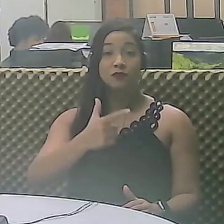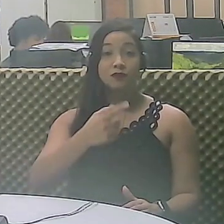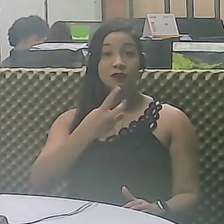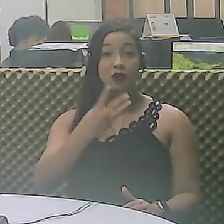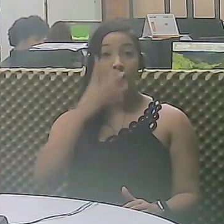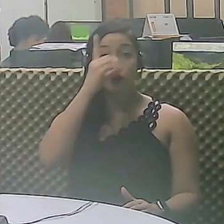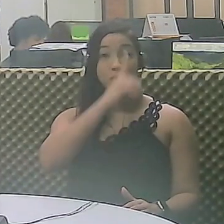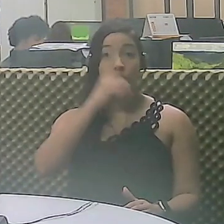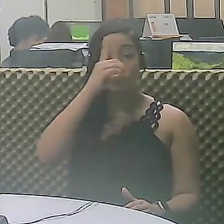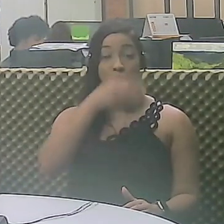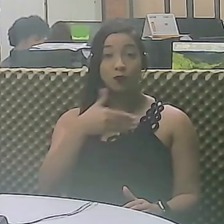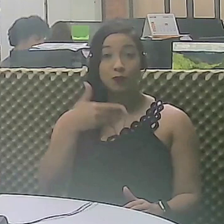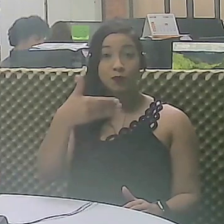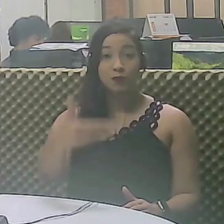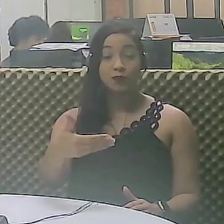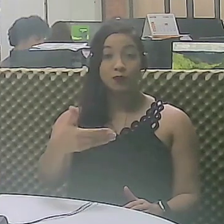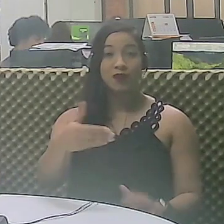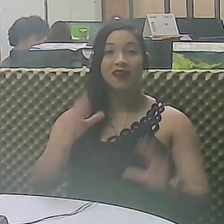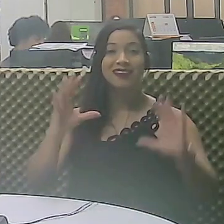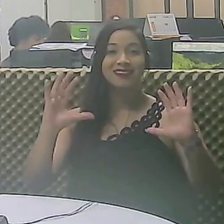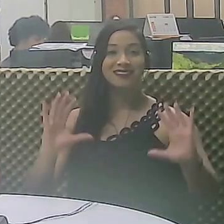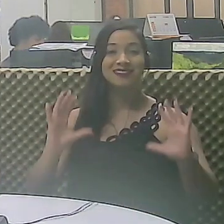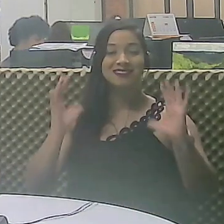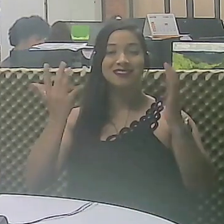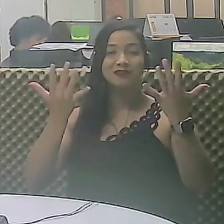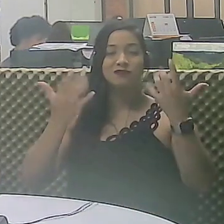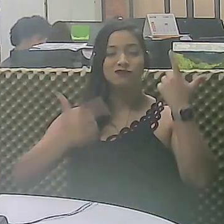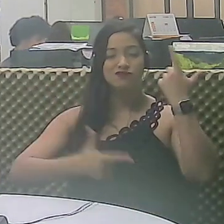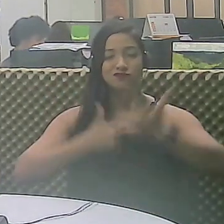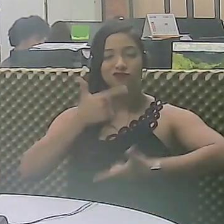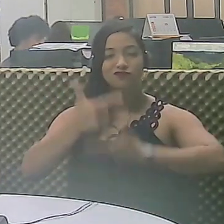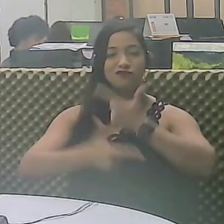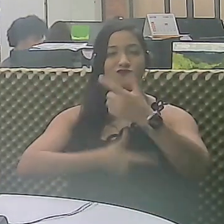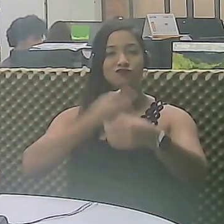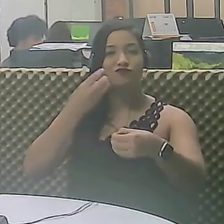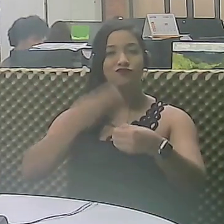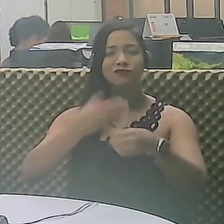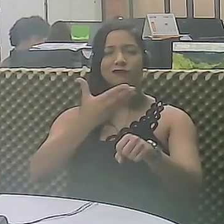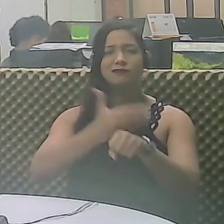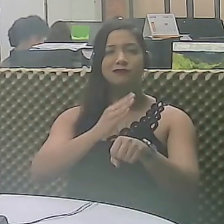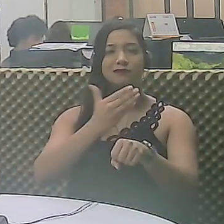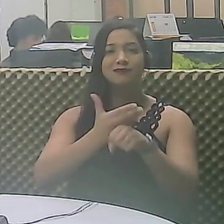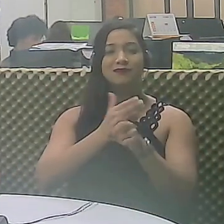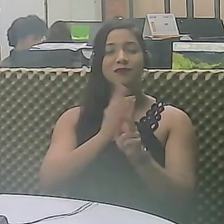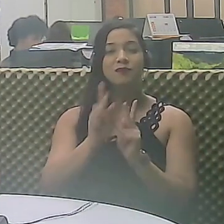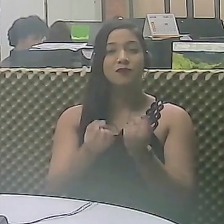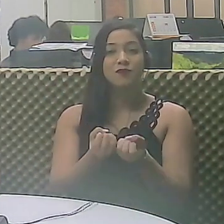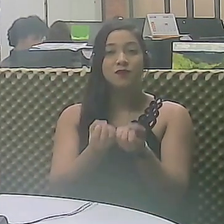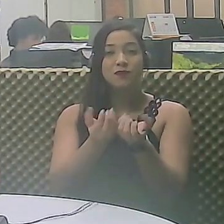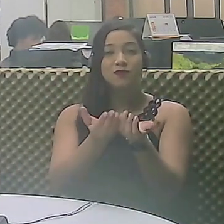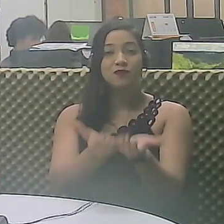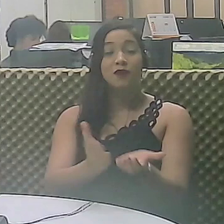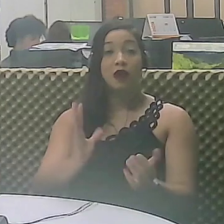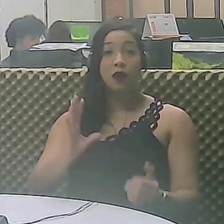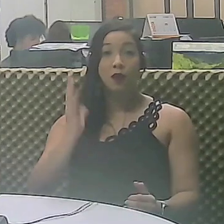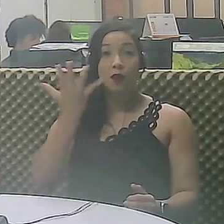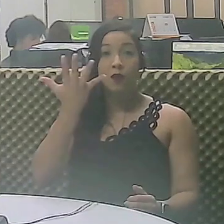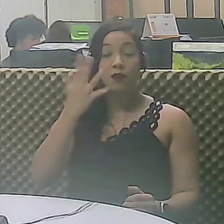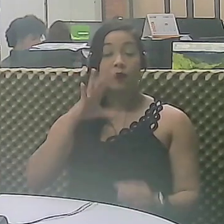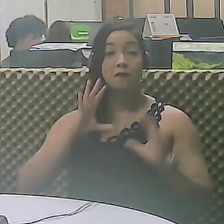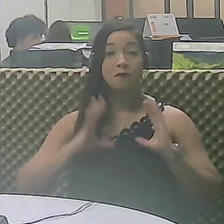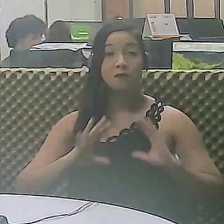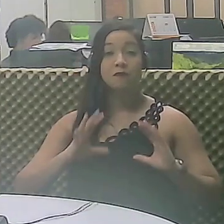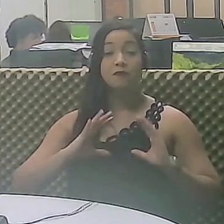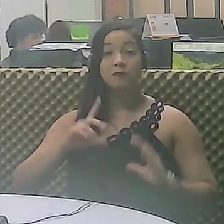próximo domingo. Dessa vez, o evento que leva serviços municipais e atividades à população será realizado na Praça